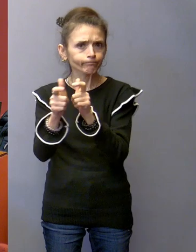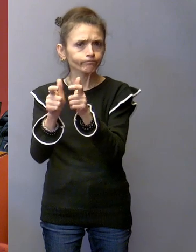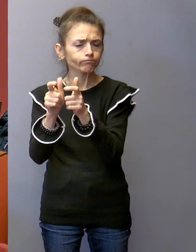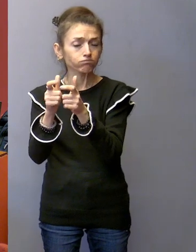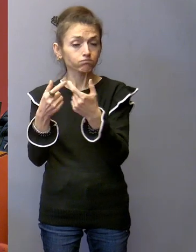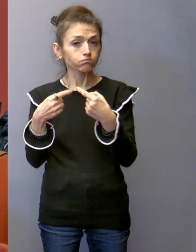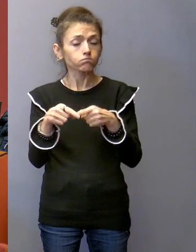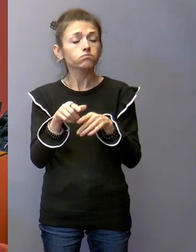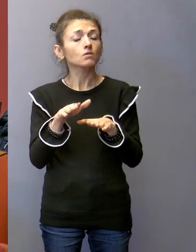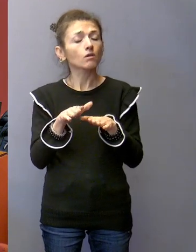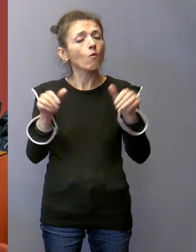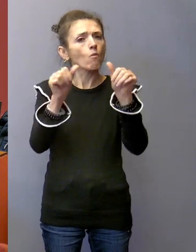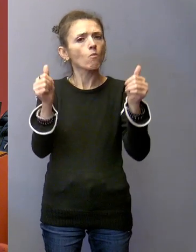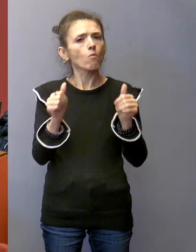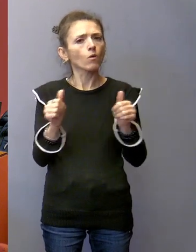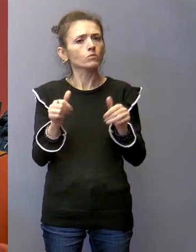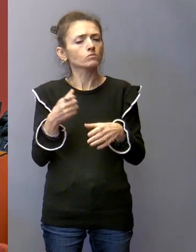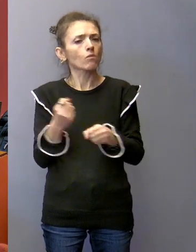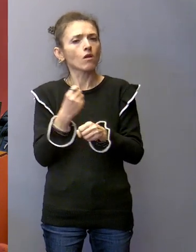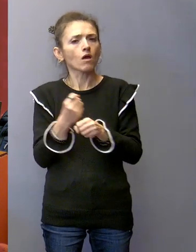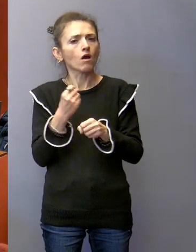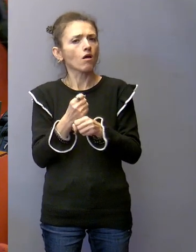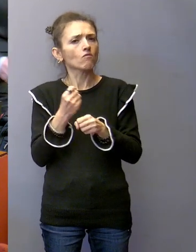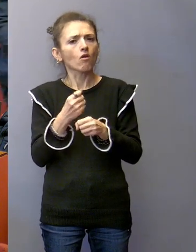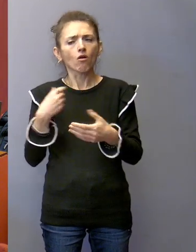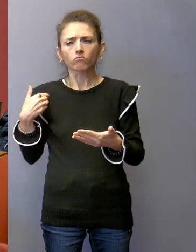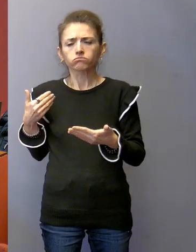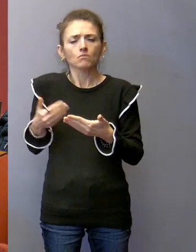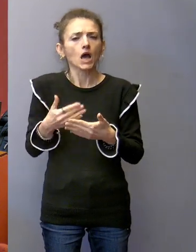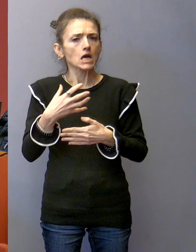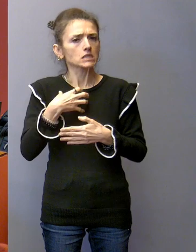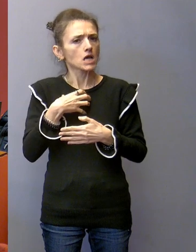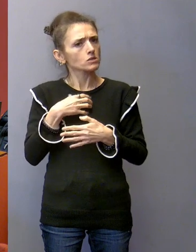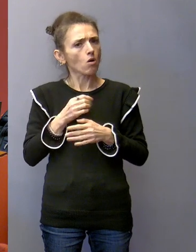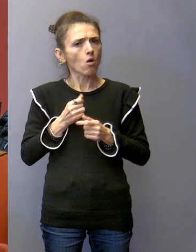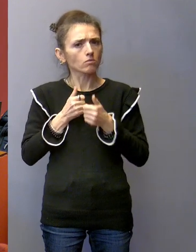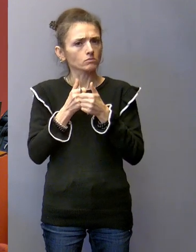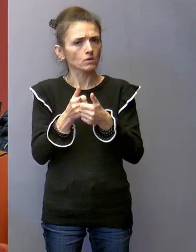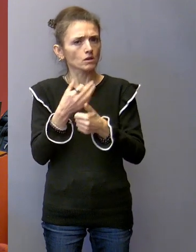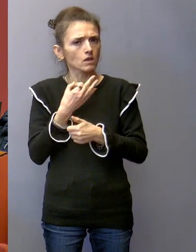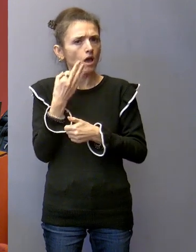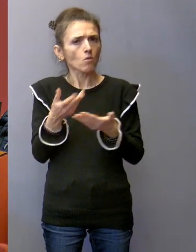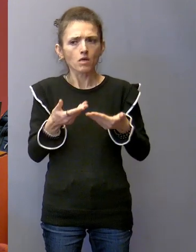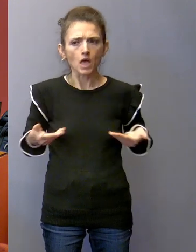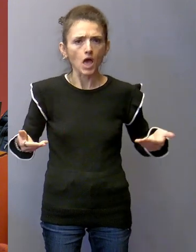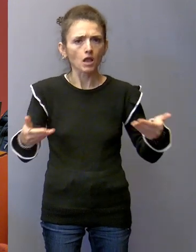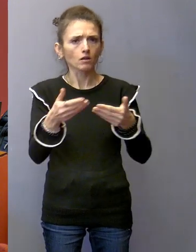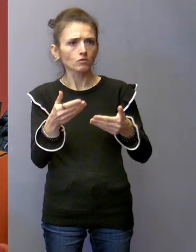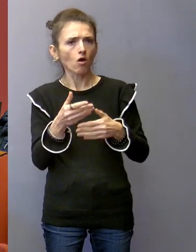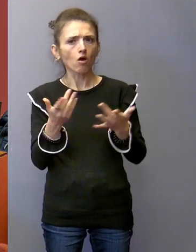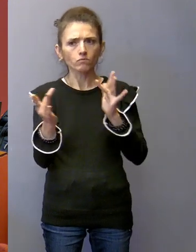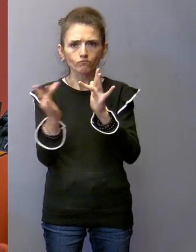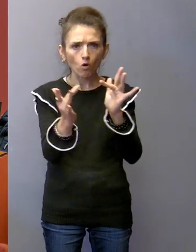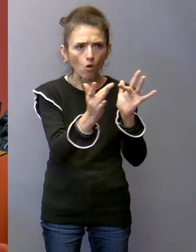modus operandi che ha sempre contraddistinto anche l'attività dell'assessore che ha sempre condiviso con i territori ogni operazione raccogliendo Le istanze